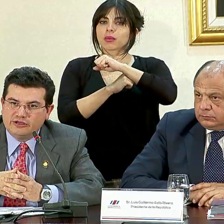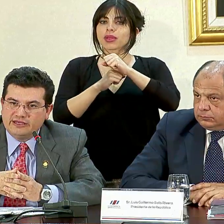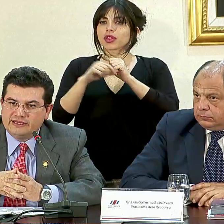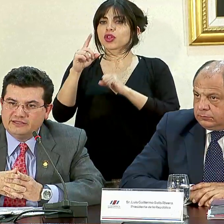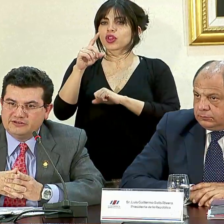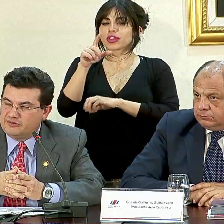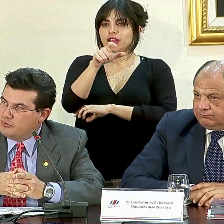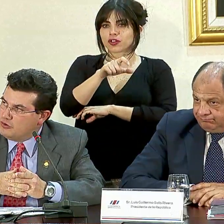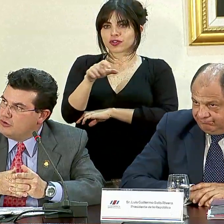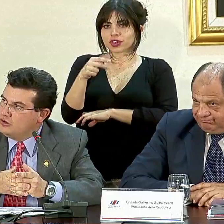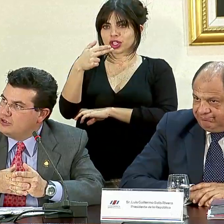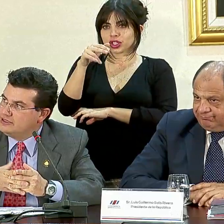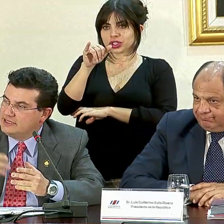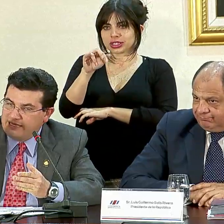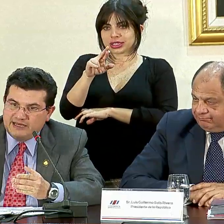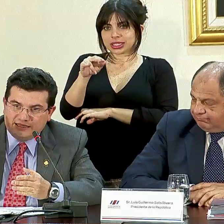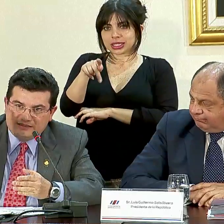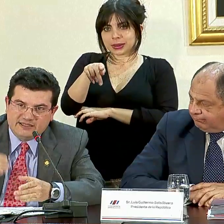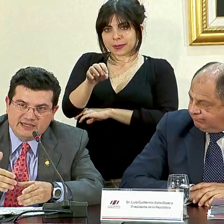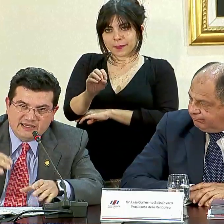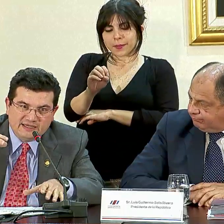río Chirripó